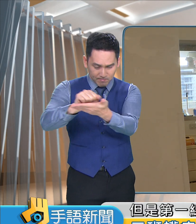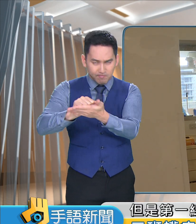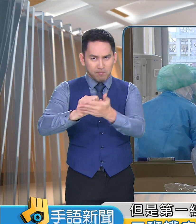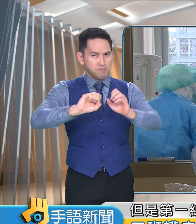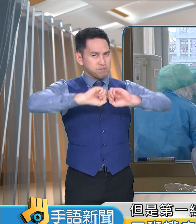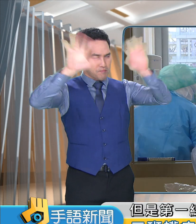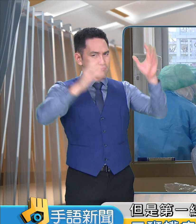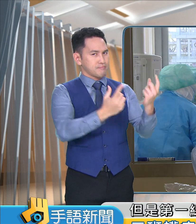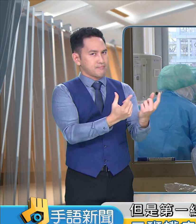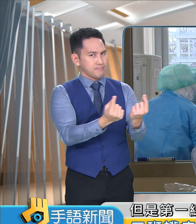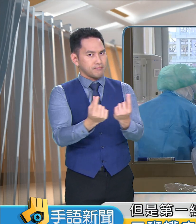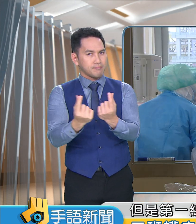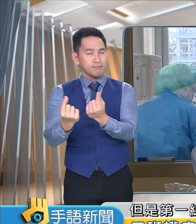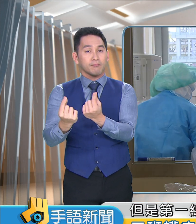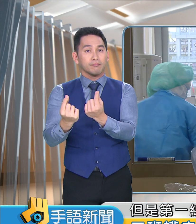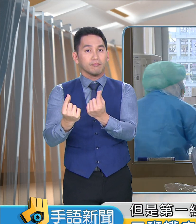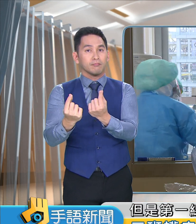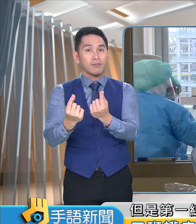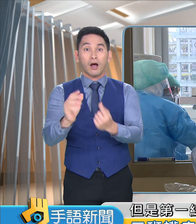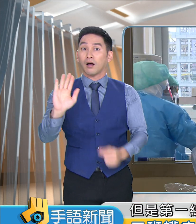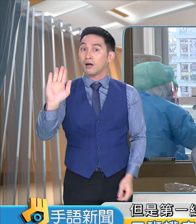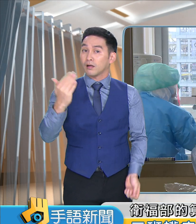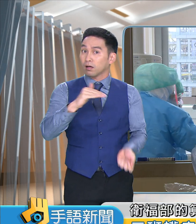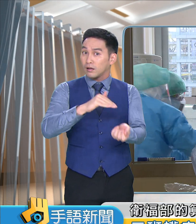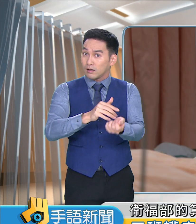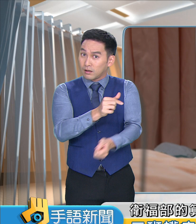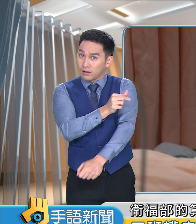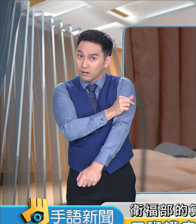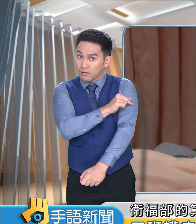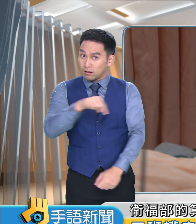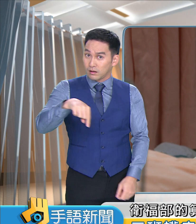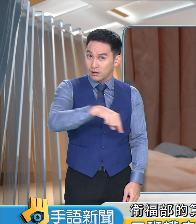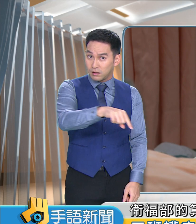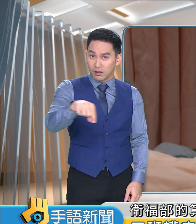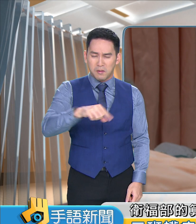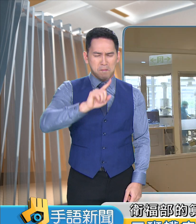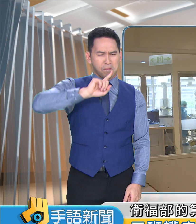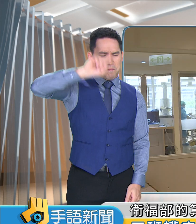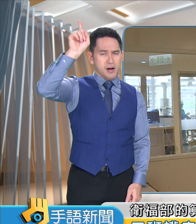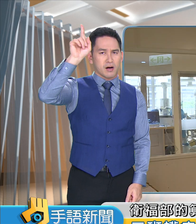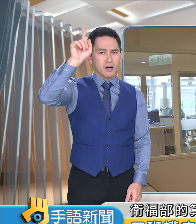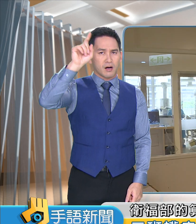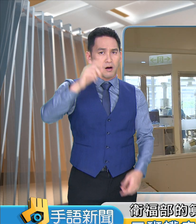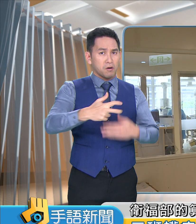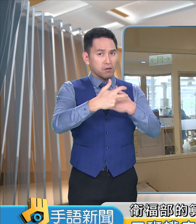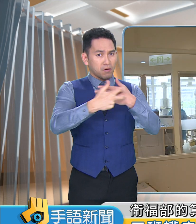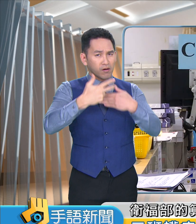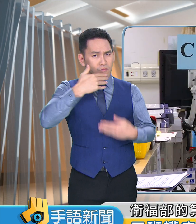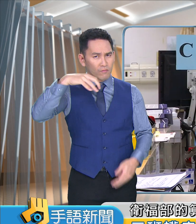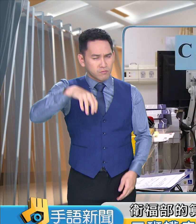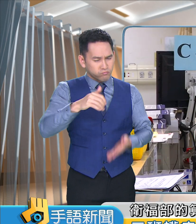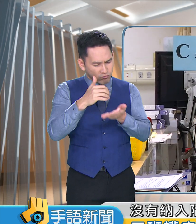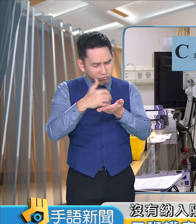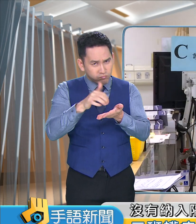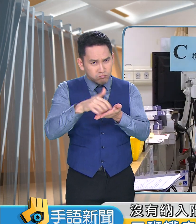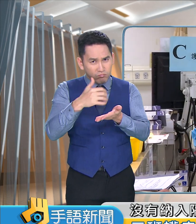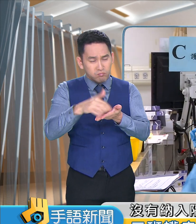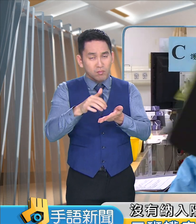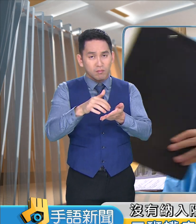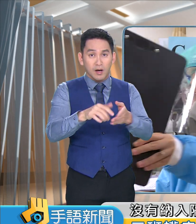诉，卫福部的算法只有一般病房，没有纳入隔离以